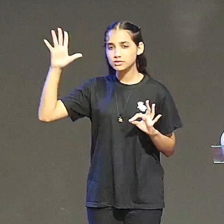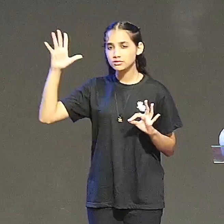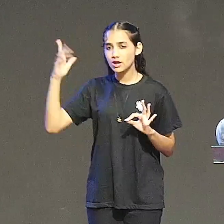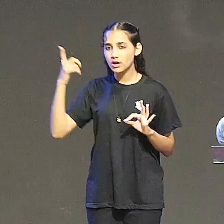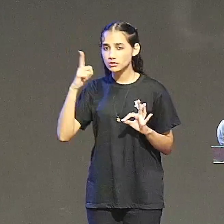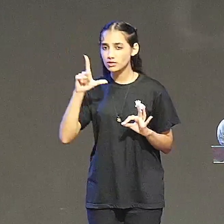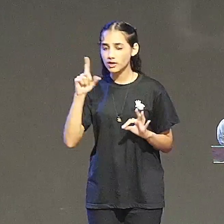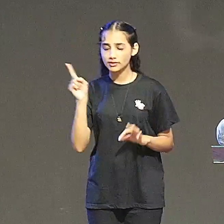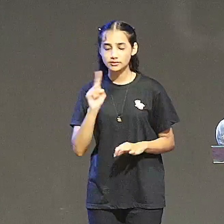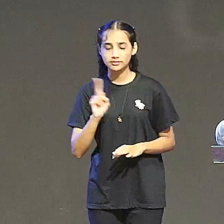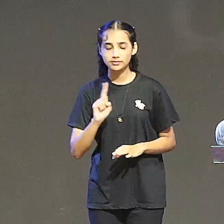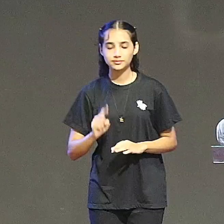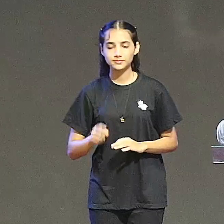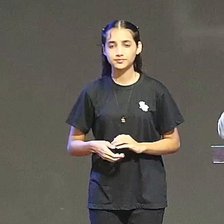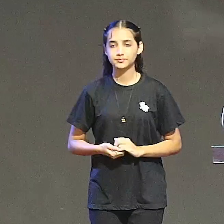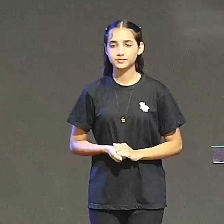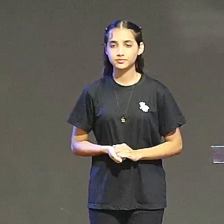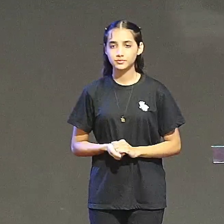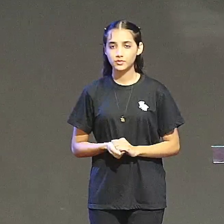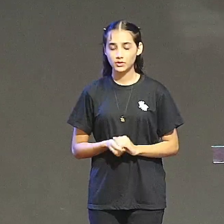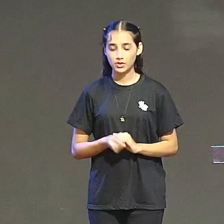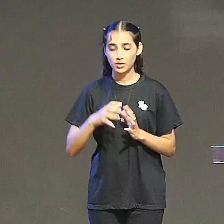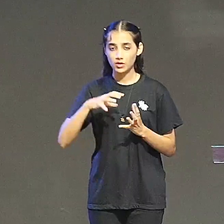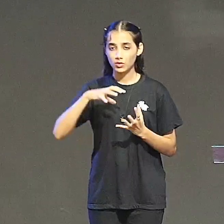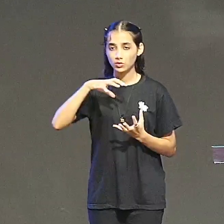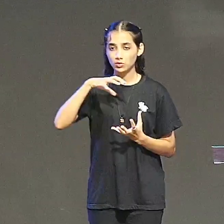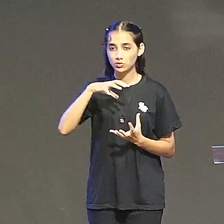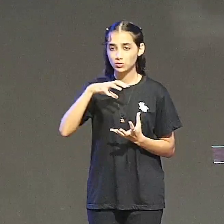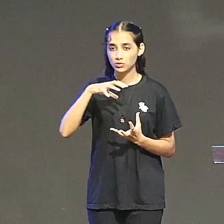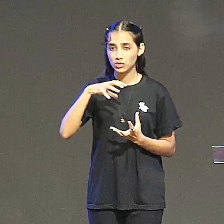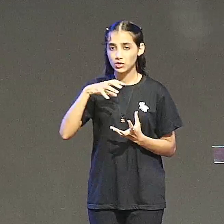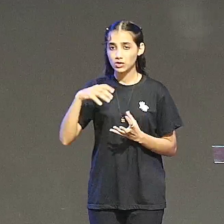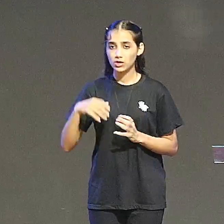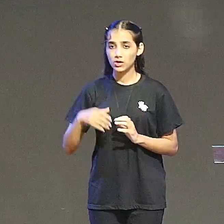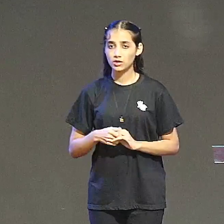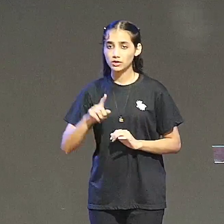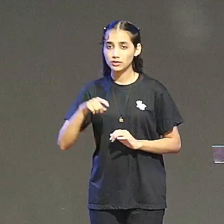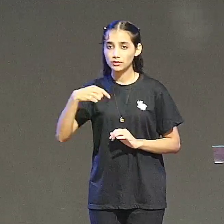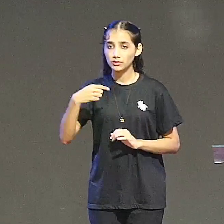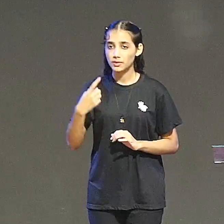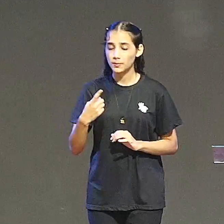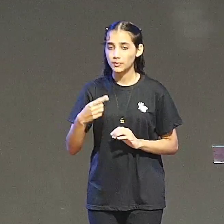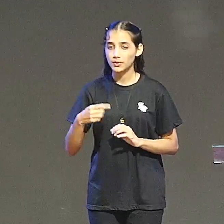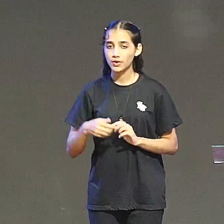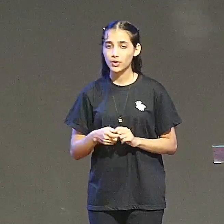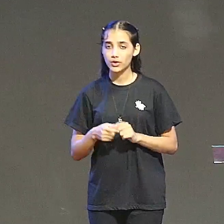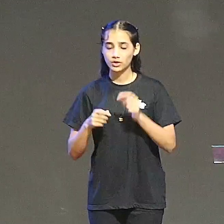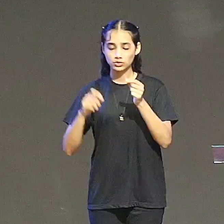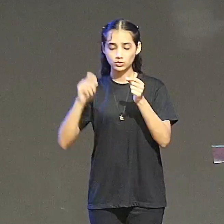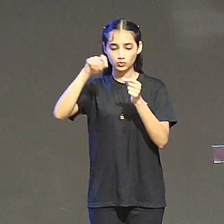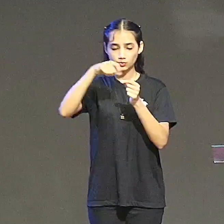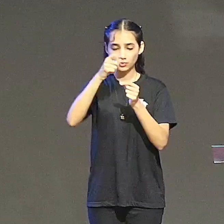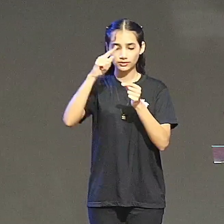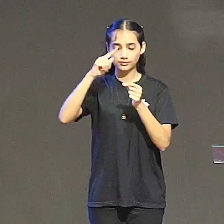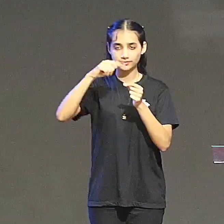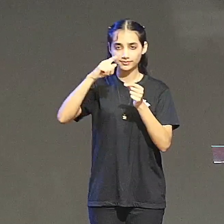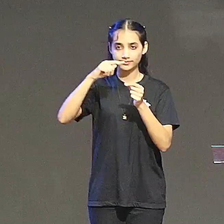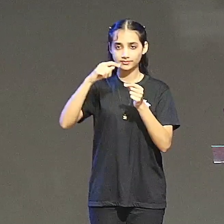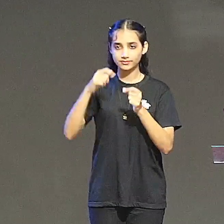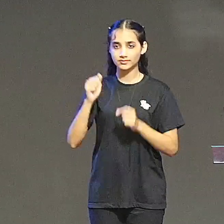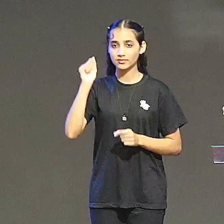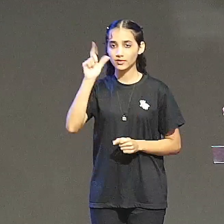uma bola de futebol 20 m depois uma cabeça de alfinete azul que o nosso planeta é azul não